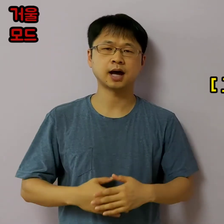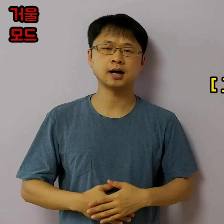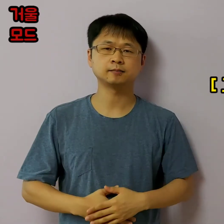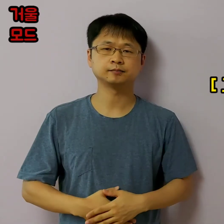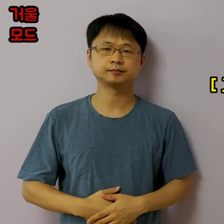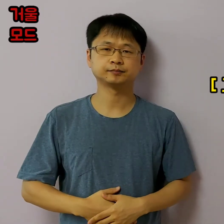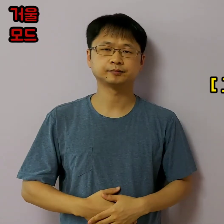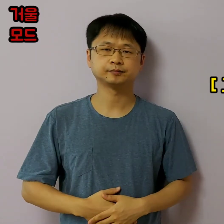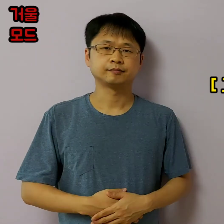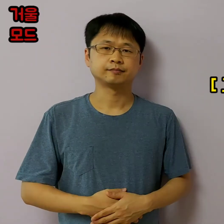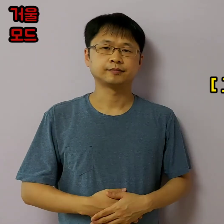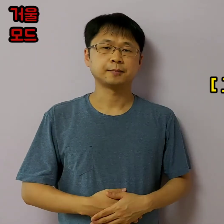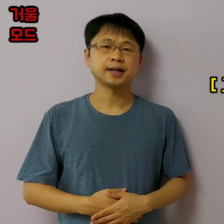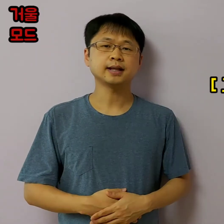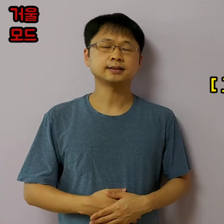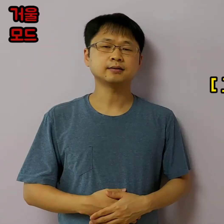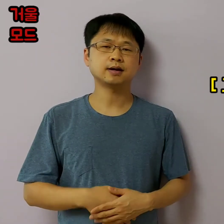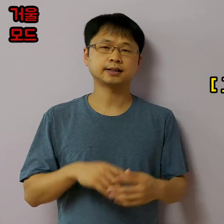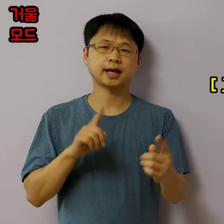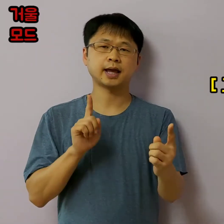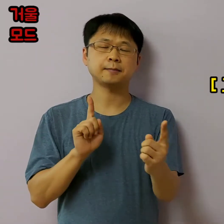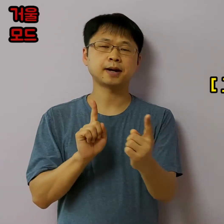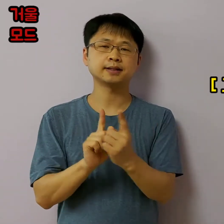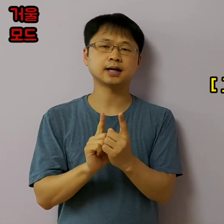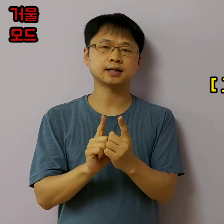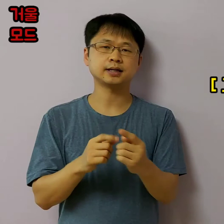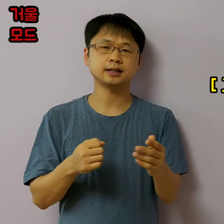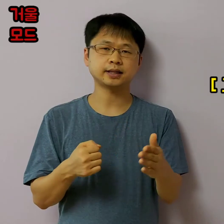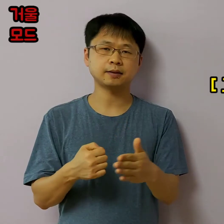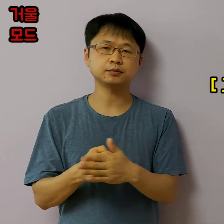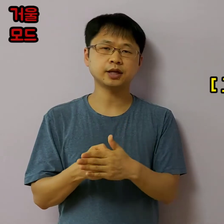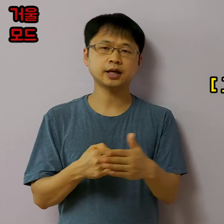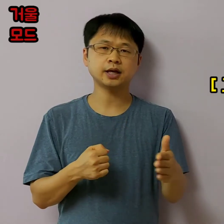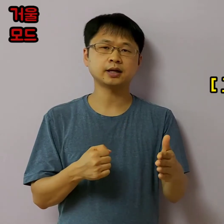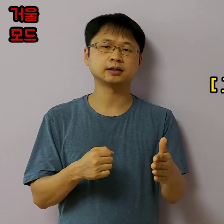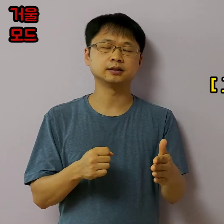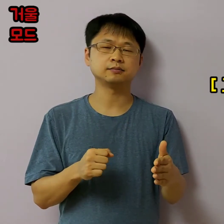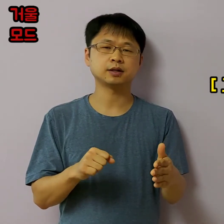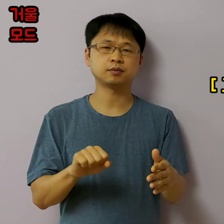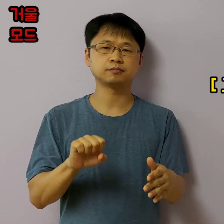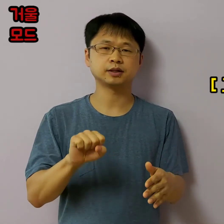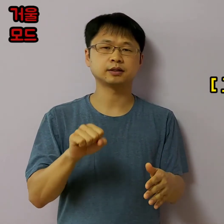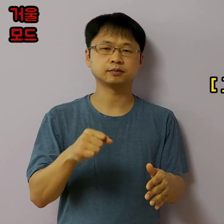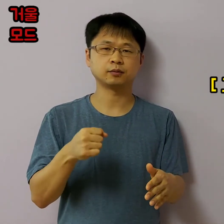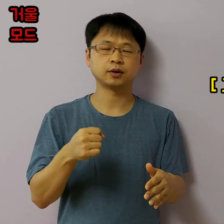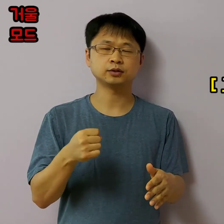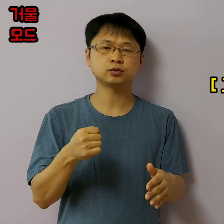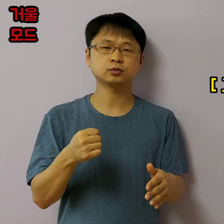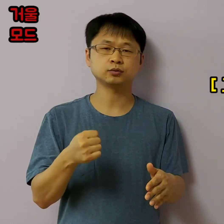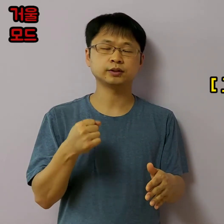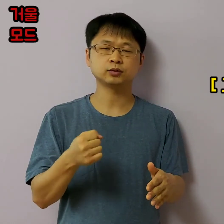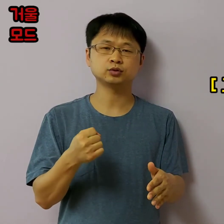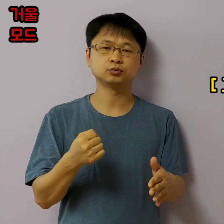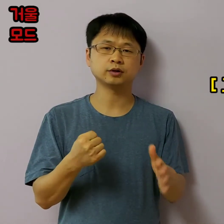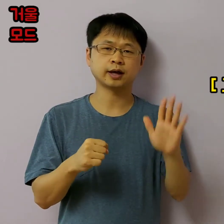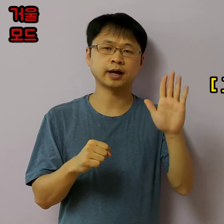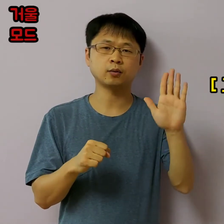뜻입니다. 네, 만나서 할 때 만났기 때문에 라는 의미가 포함되기 때문에 왼손 주먹에